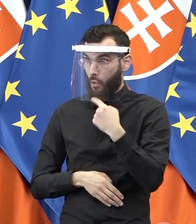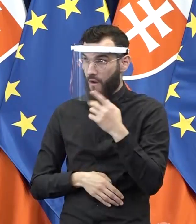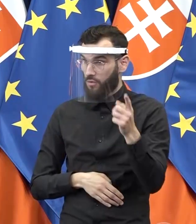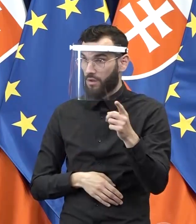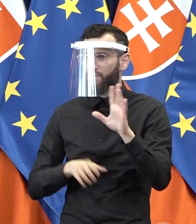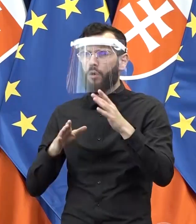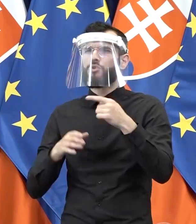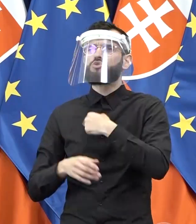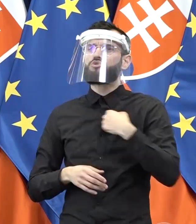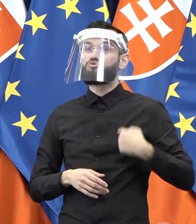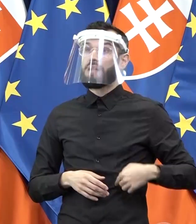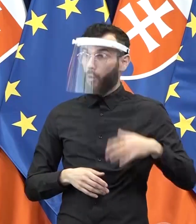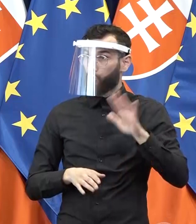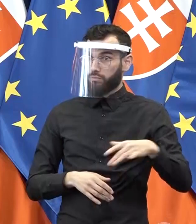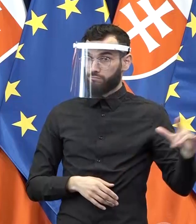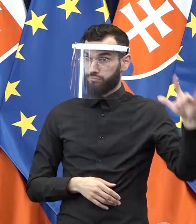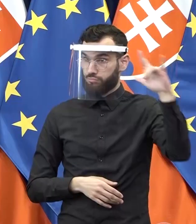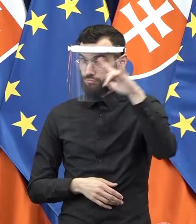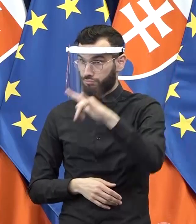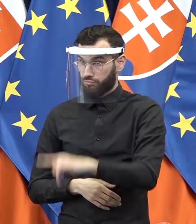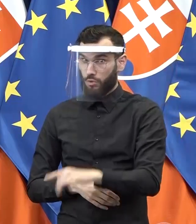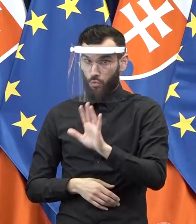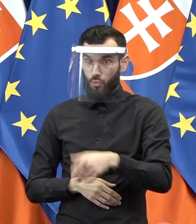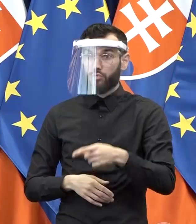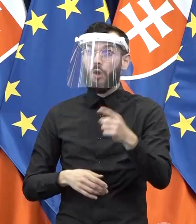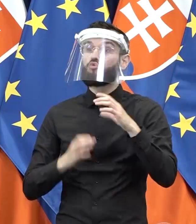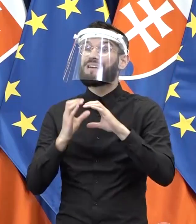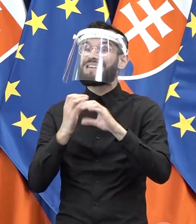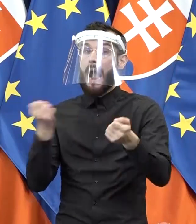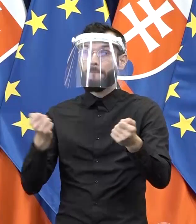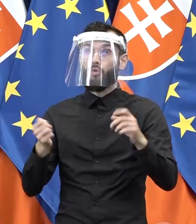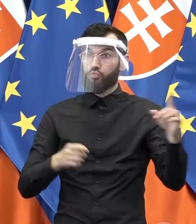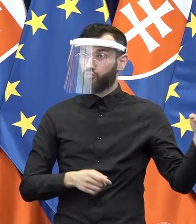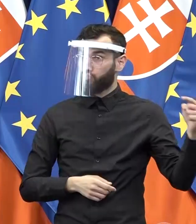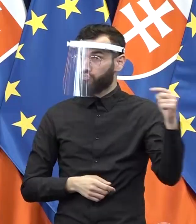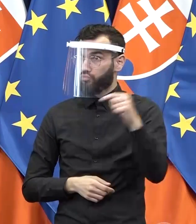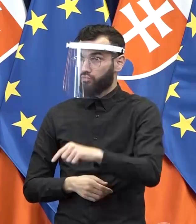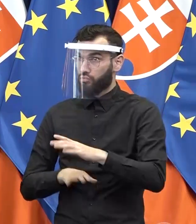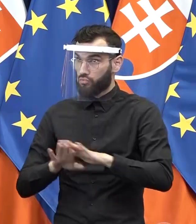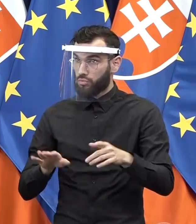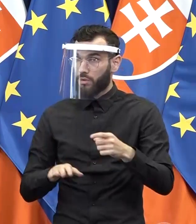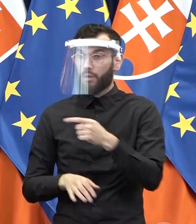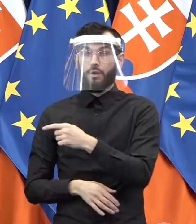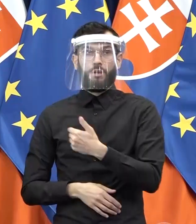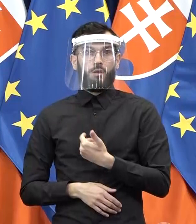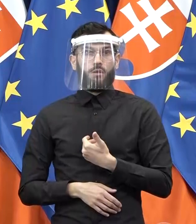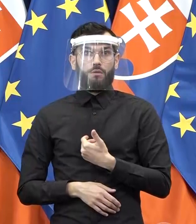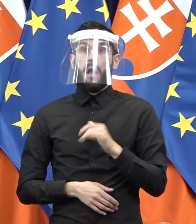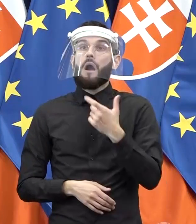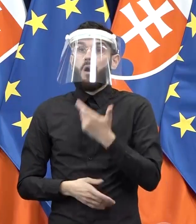Prahe nejaké čínske lietadlo už pristálo s týmito rúškami a nejaké kamióny vraj už smerujú aj k nám, čiže ako sme na tom s týmito zásobami? Naozaj